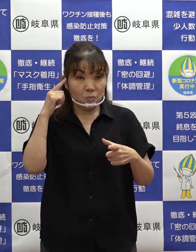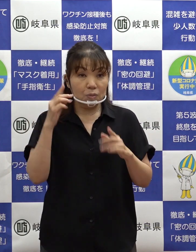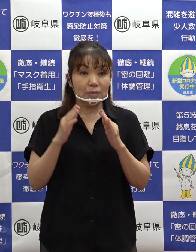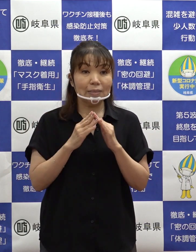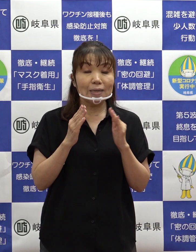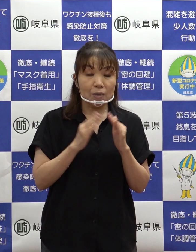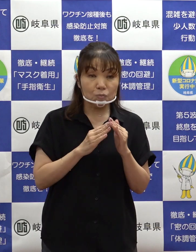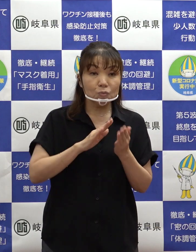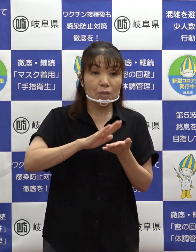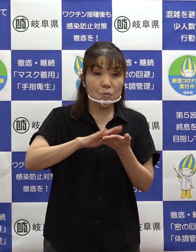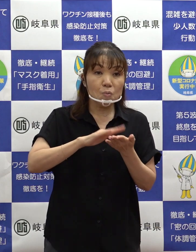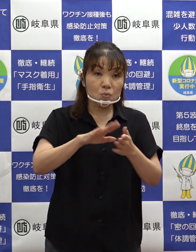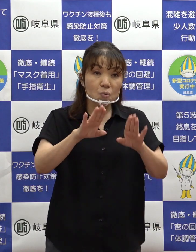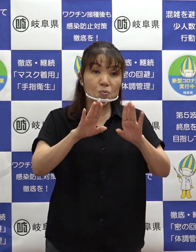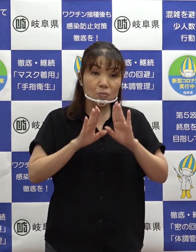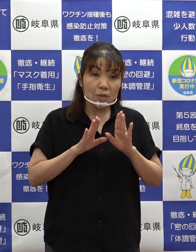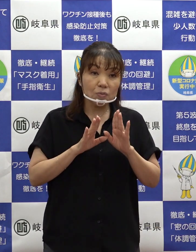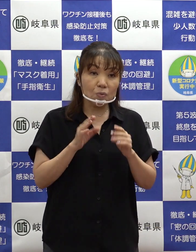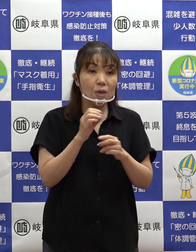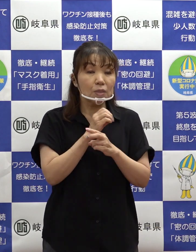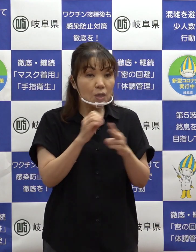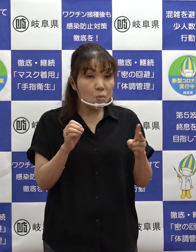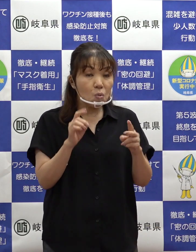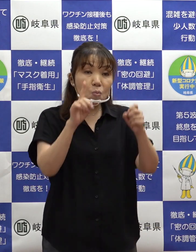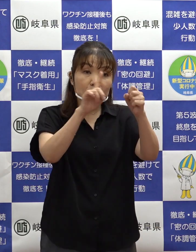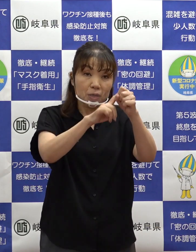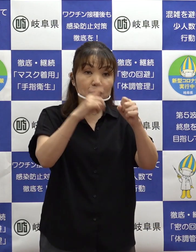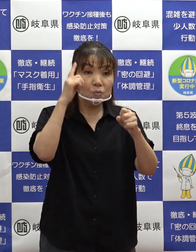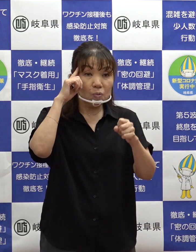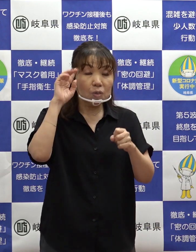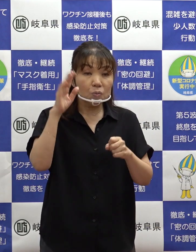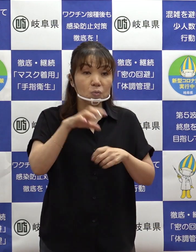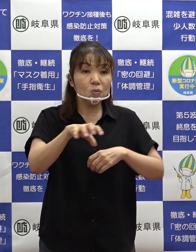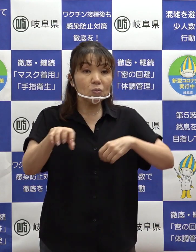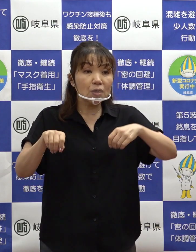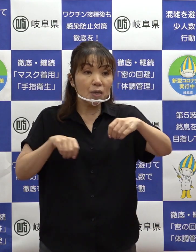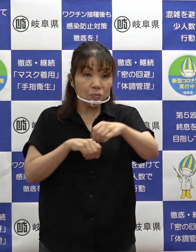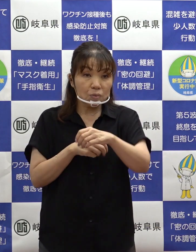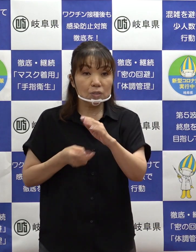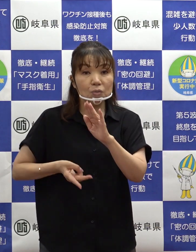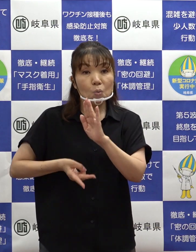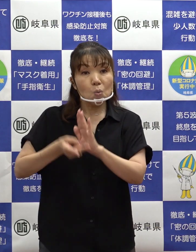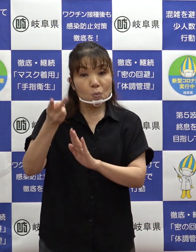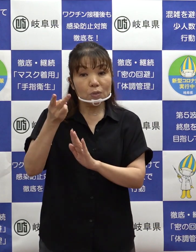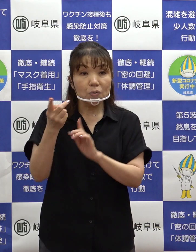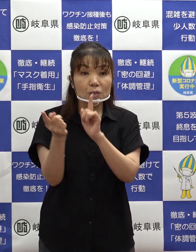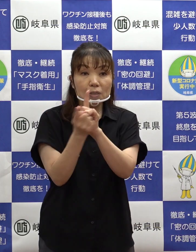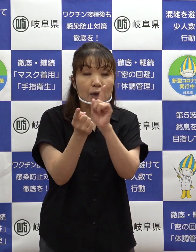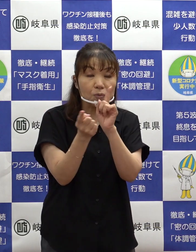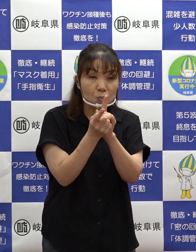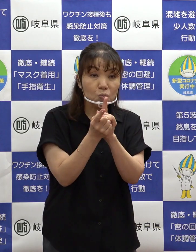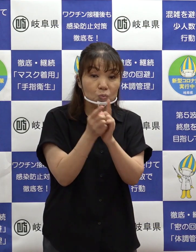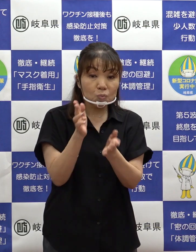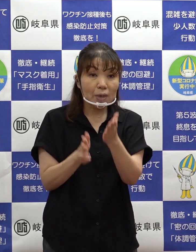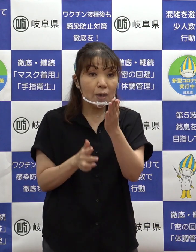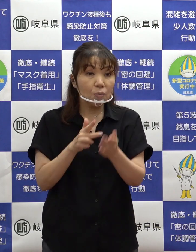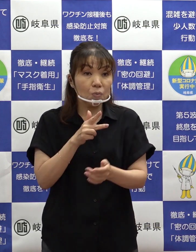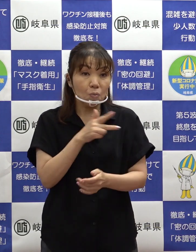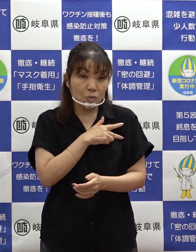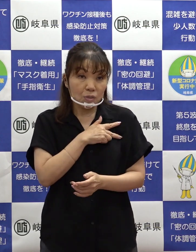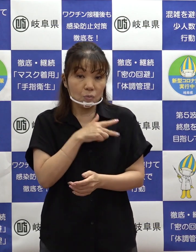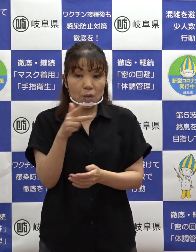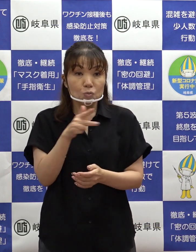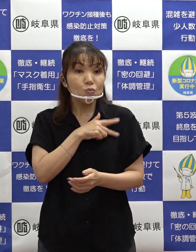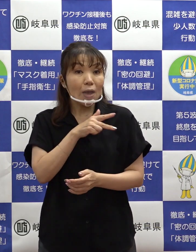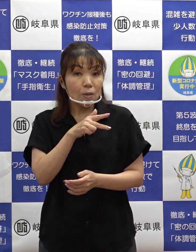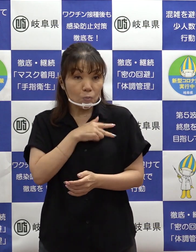養が出ないようにということだと思うんですけど、その分そのホテルで対応に当たる看護師の方とか、スタッフの